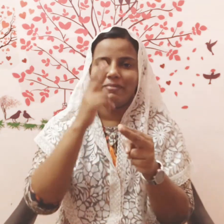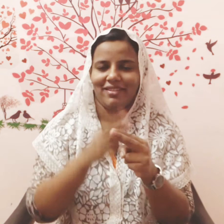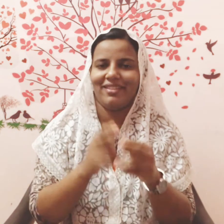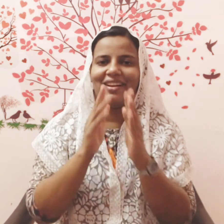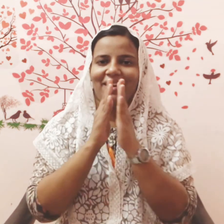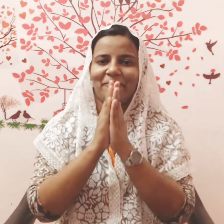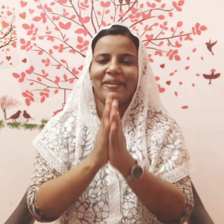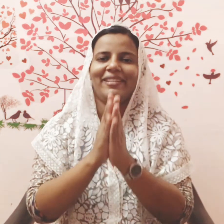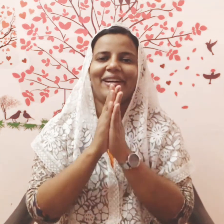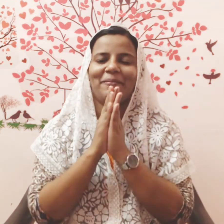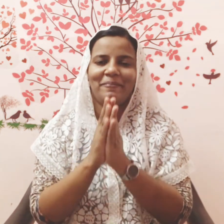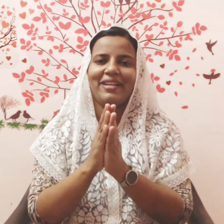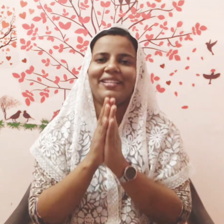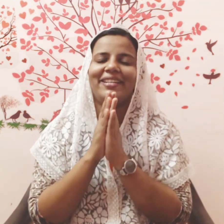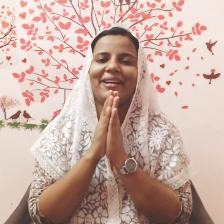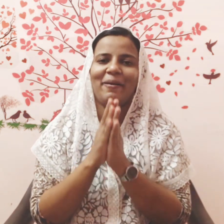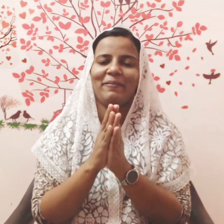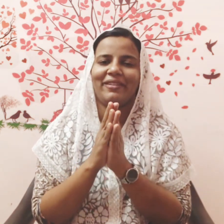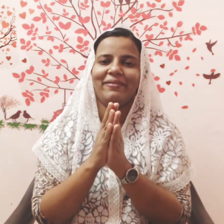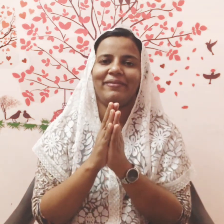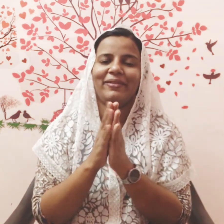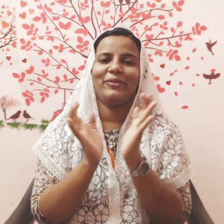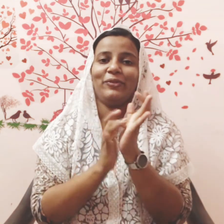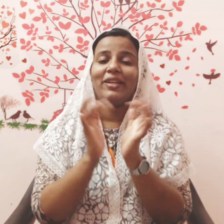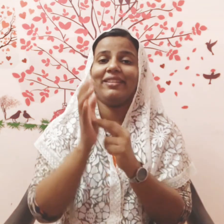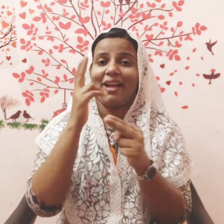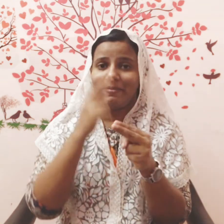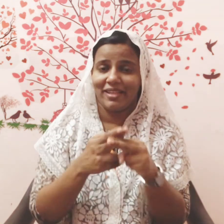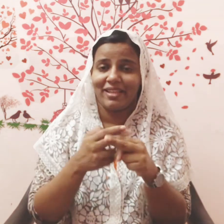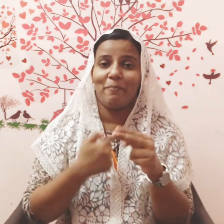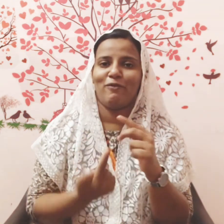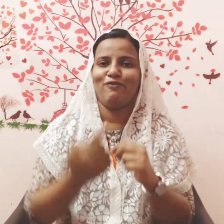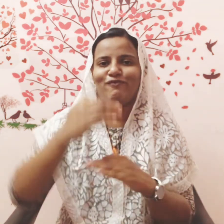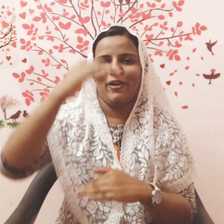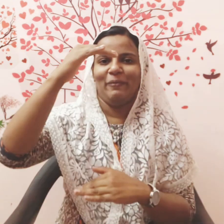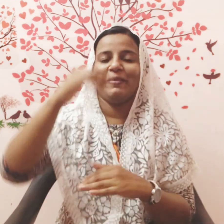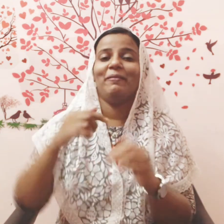യേശുവിൻ നാമത്തിൽ തന്നെ ആമേൻ, ആമേൻ, ആമേൻ. യേശു ക്രിസ്തുവിൻ്റെ നാമത്തിൽ നമ്മൾ